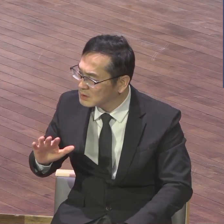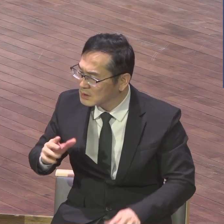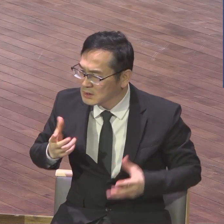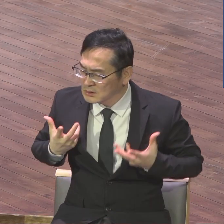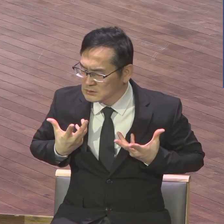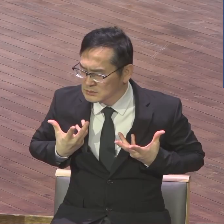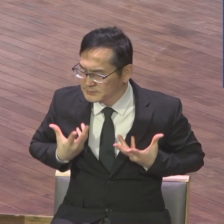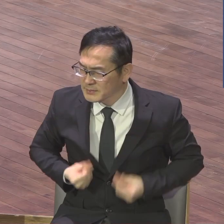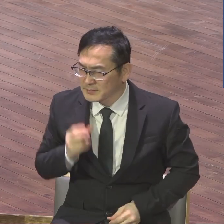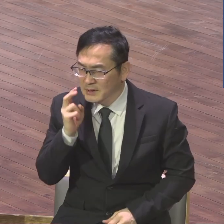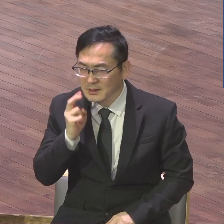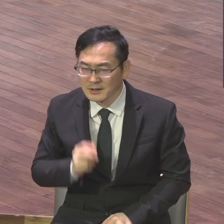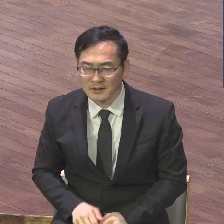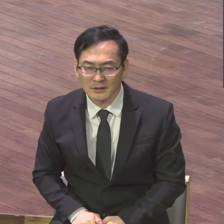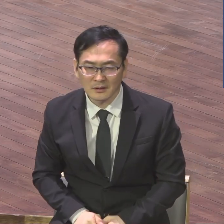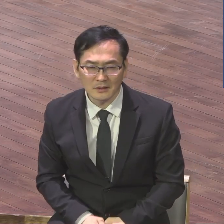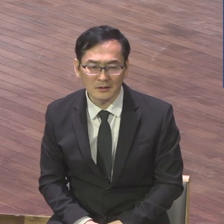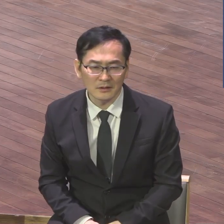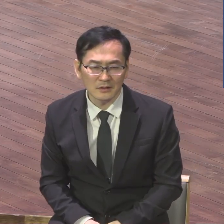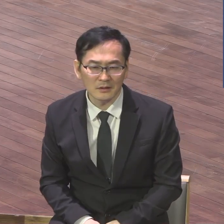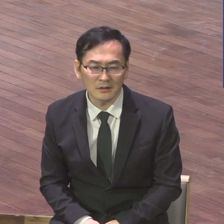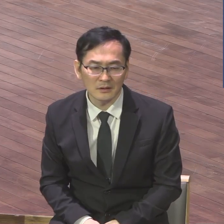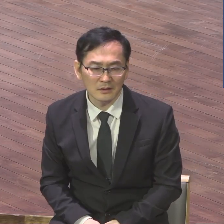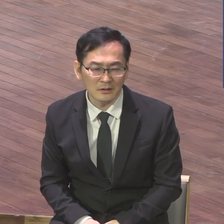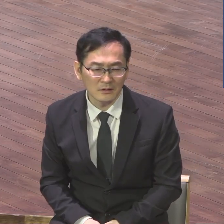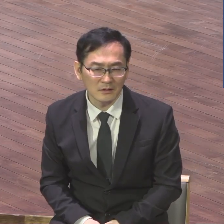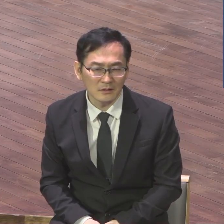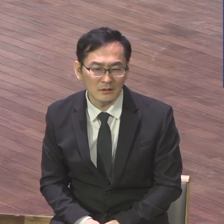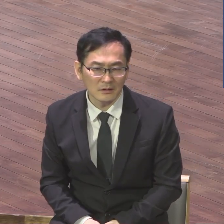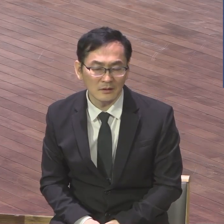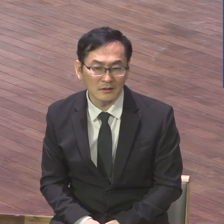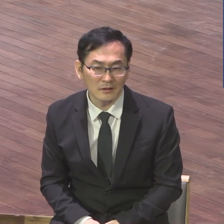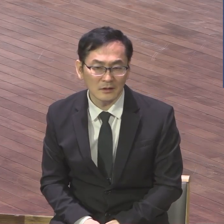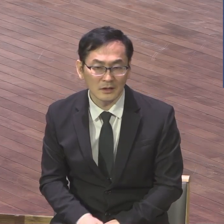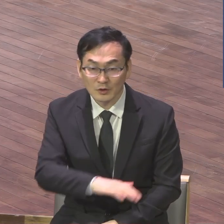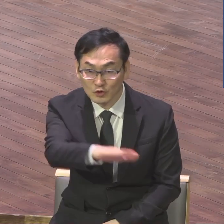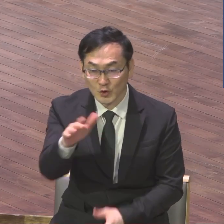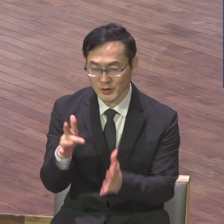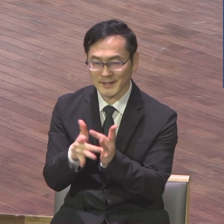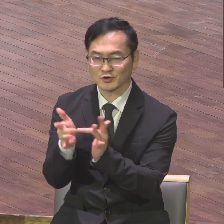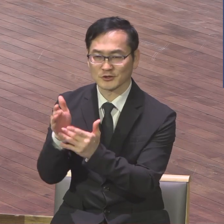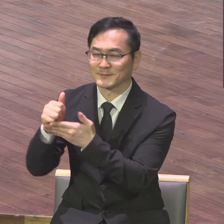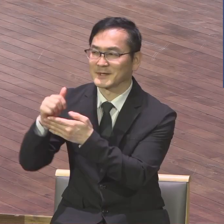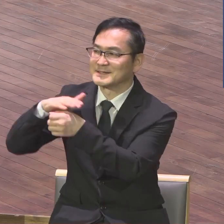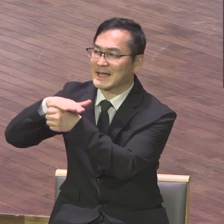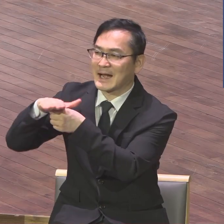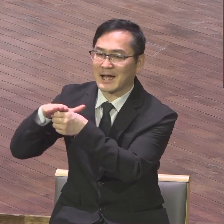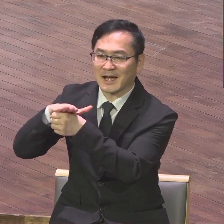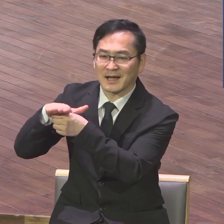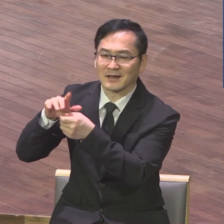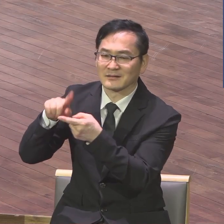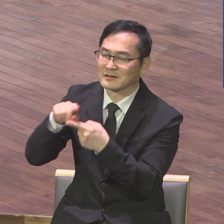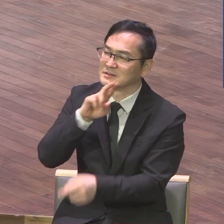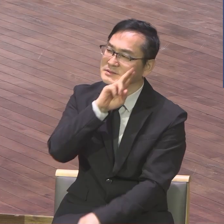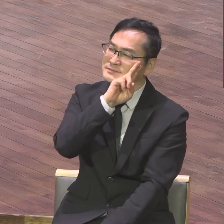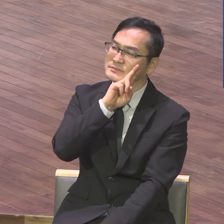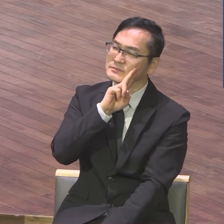사실 우리에게도 이렇게 예수님 사랑을 의심할 때가